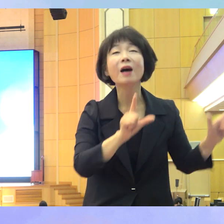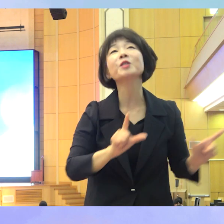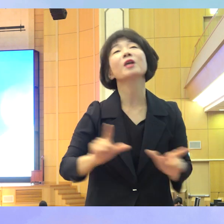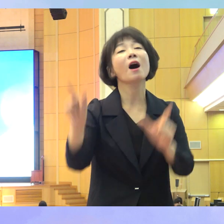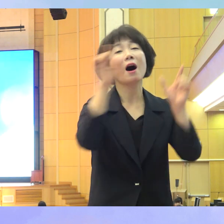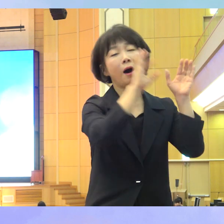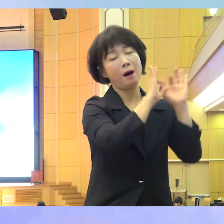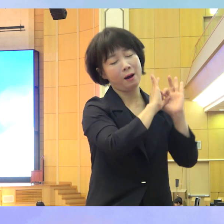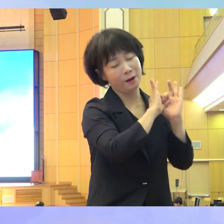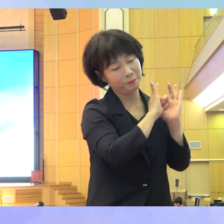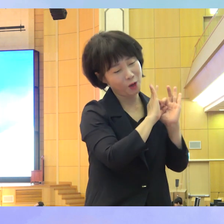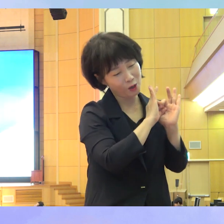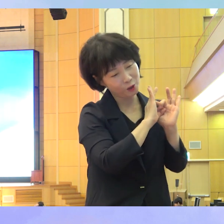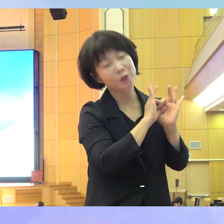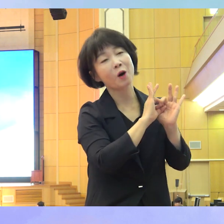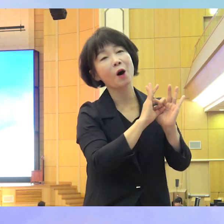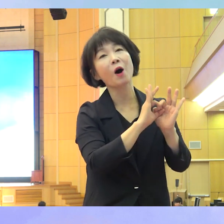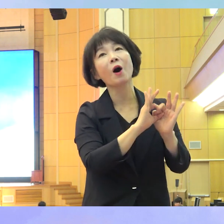본받아